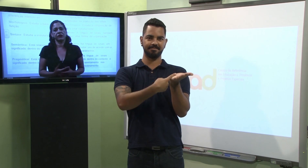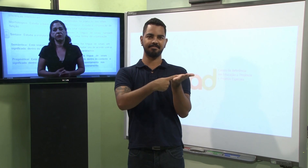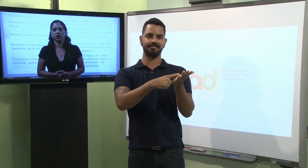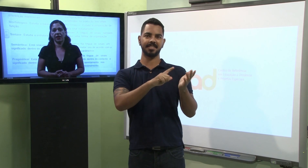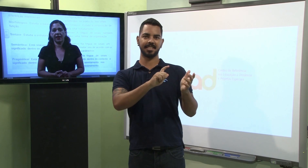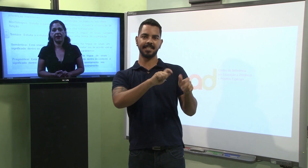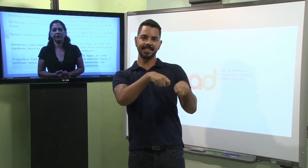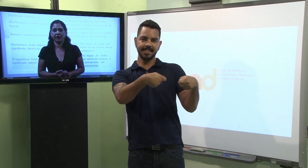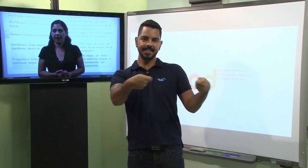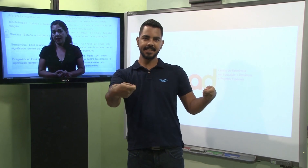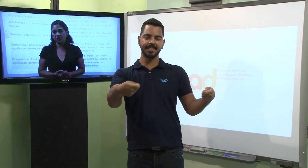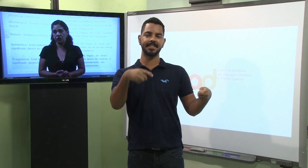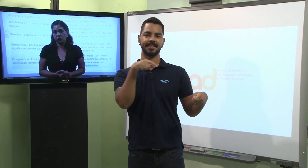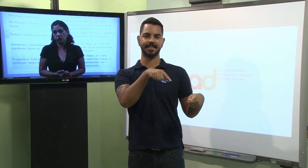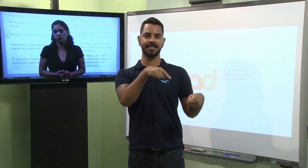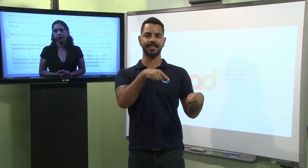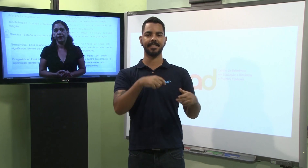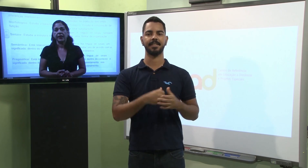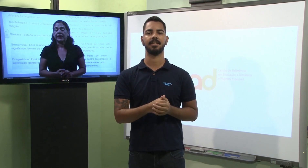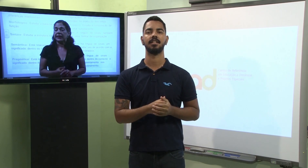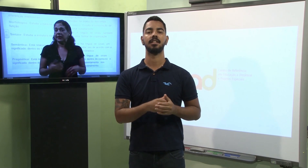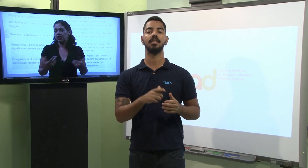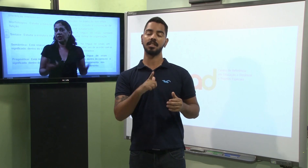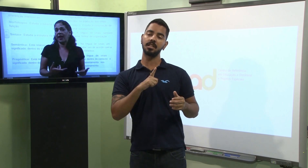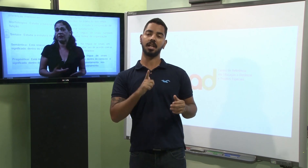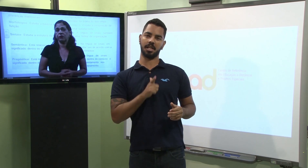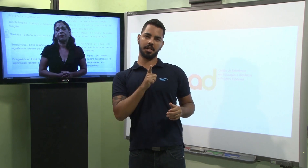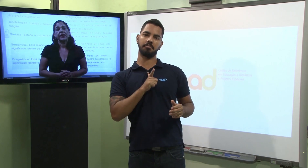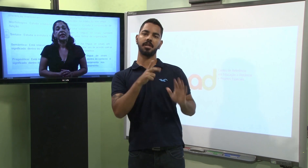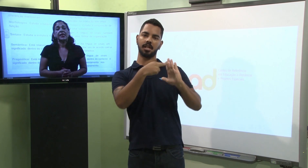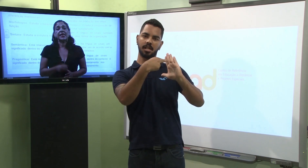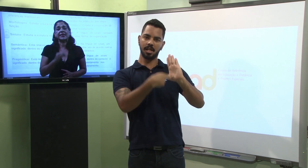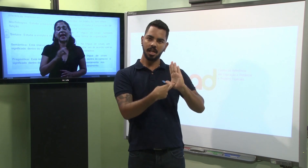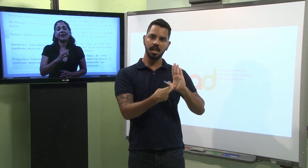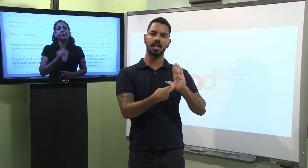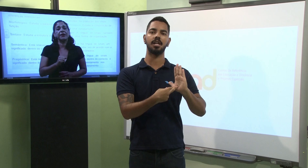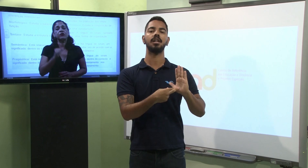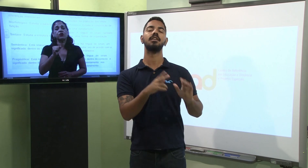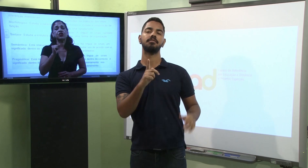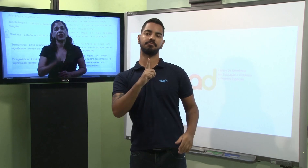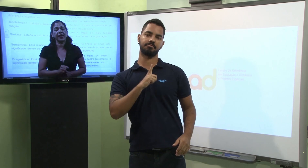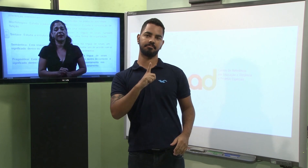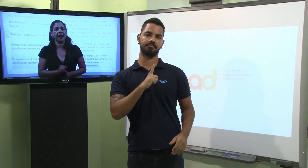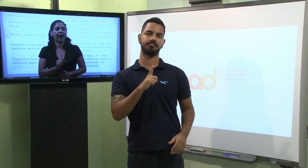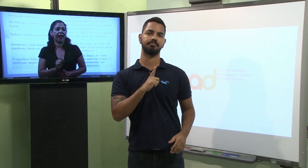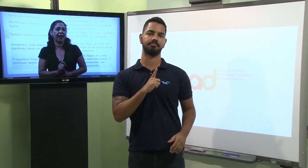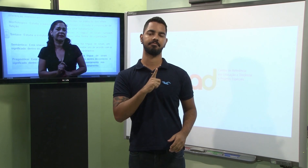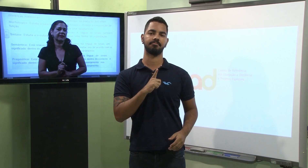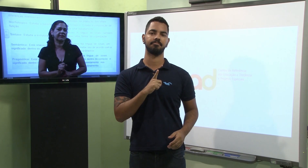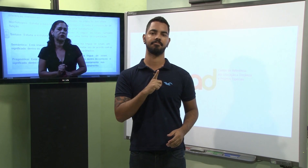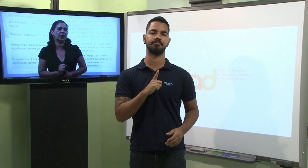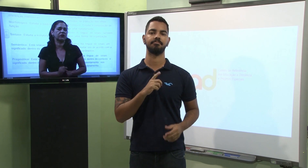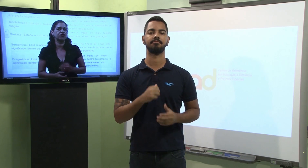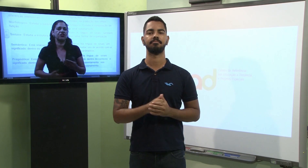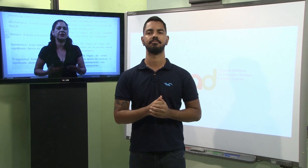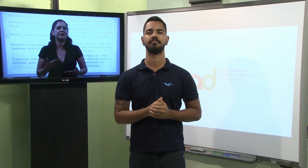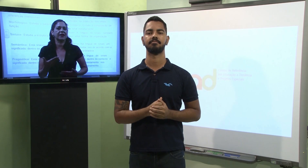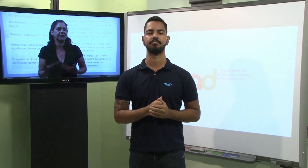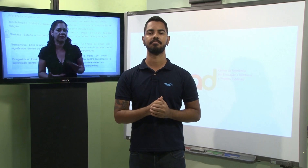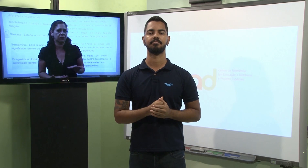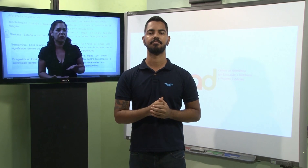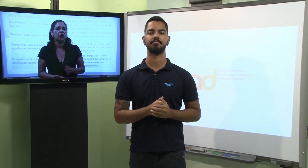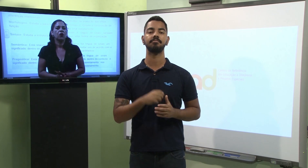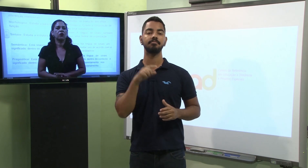é o seu sistema de regras que regem o uso deste léxico, e está também sujeita a regras das situações